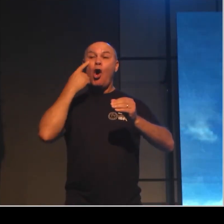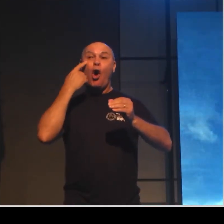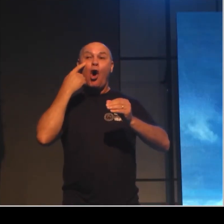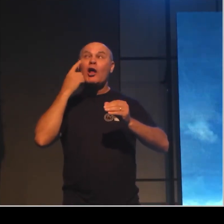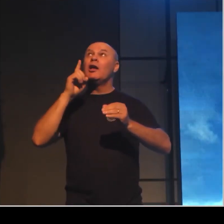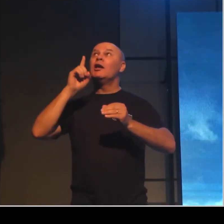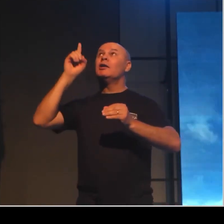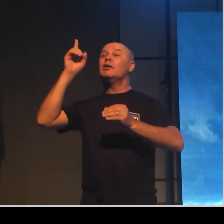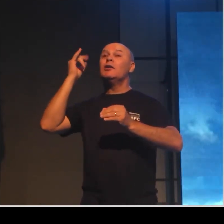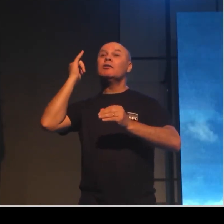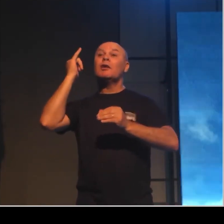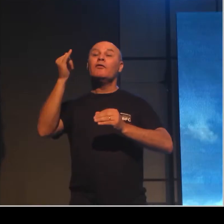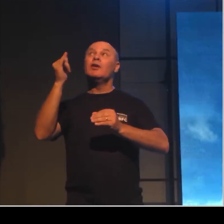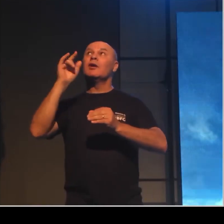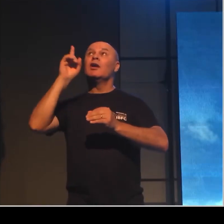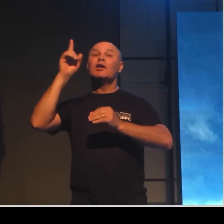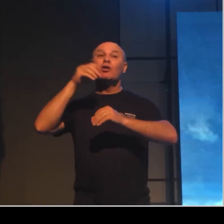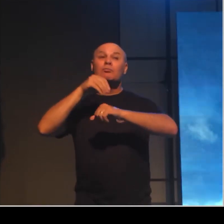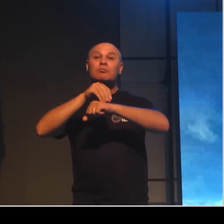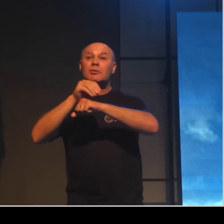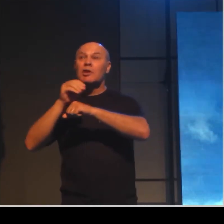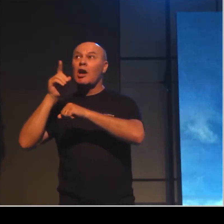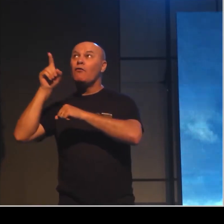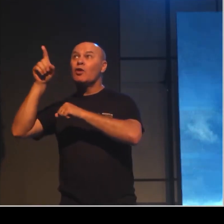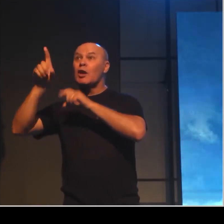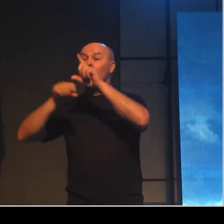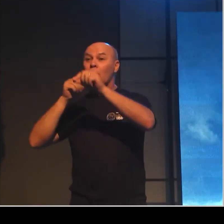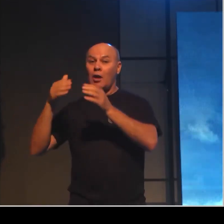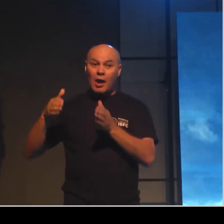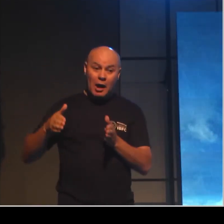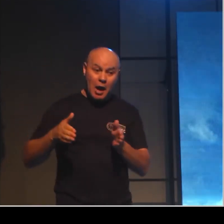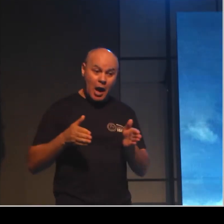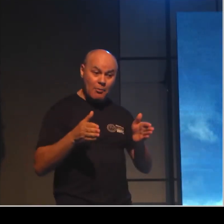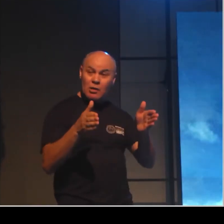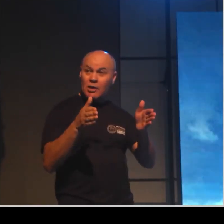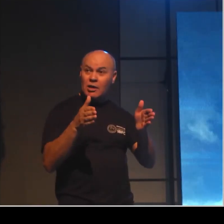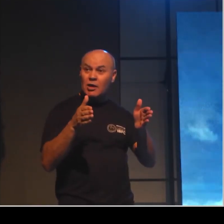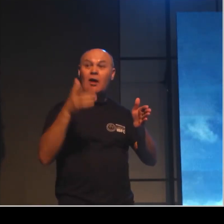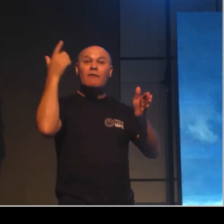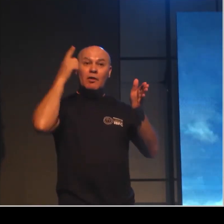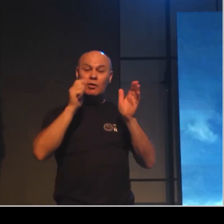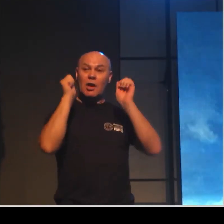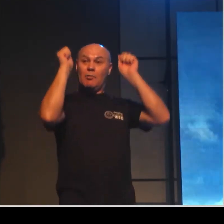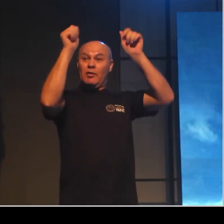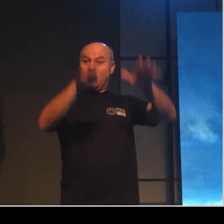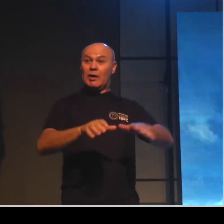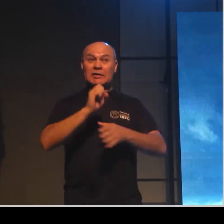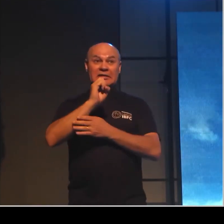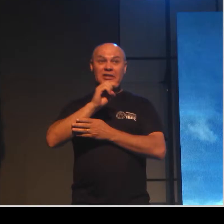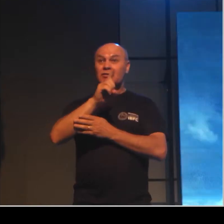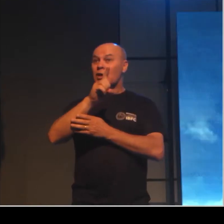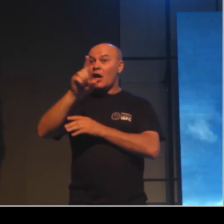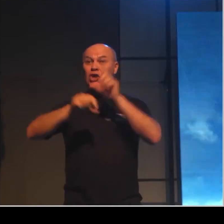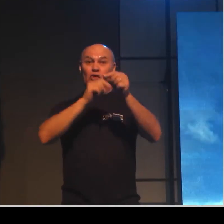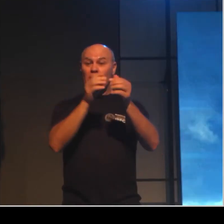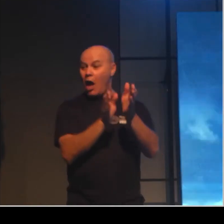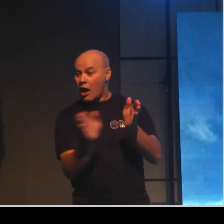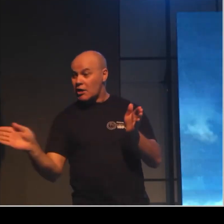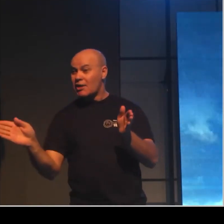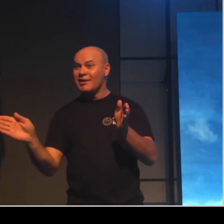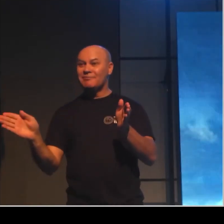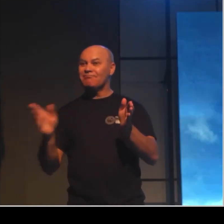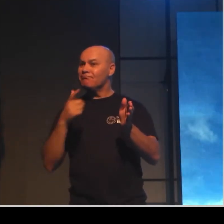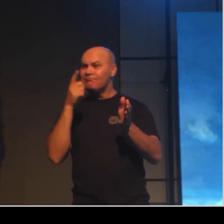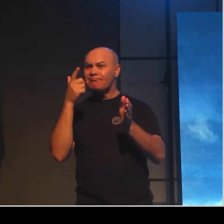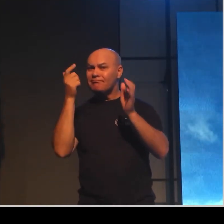Então a verdade é que você está diante de um novo ano. Nós estamos diante de um novo ano. E se